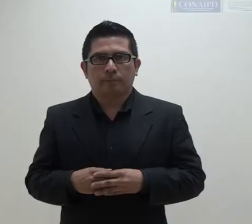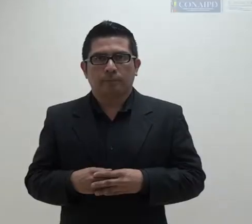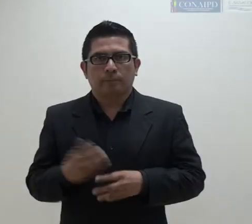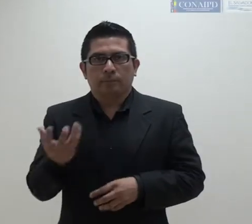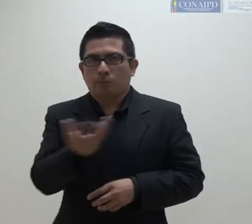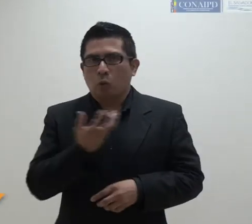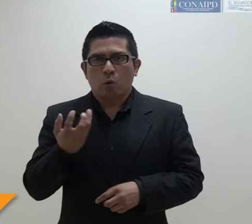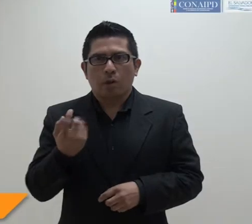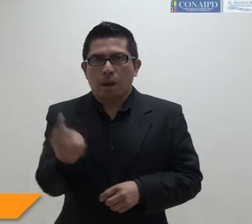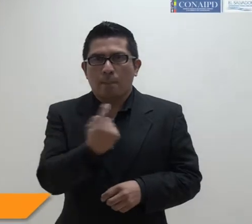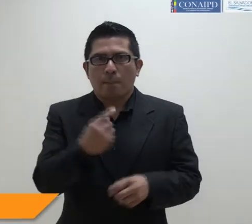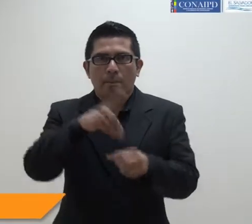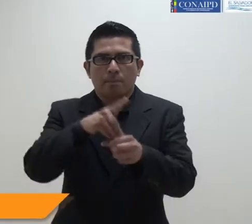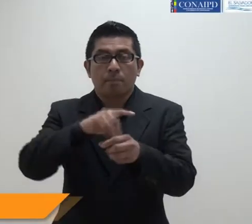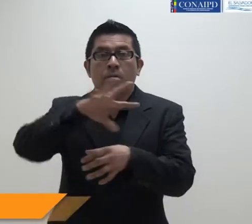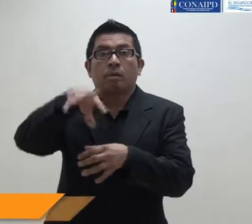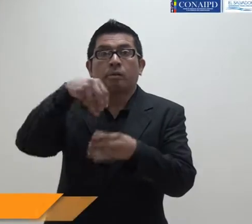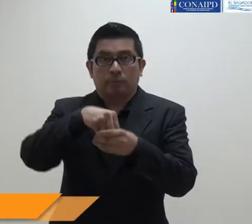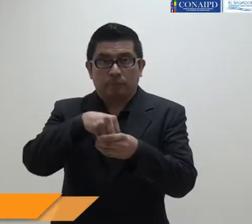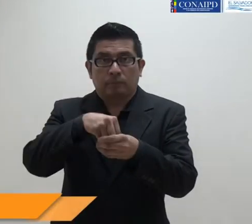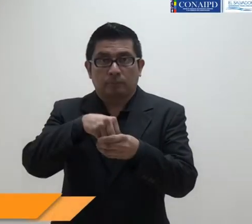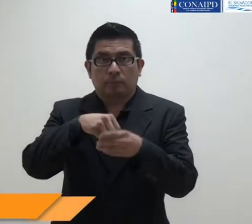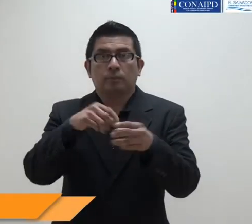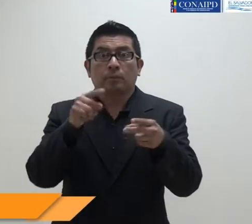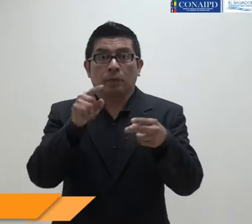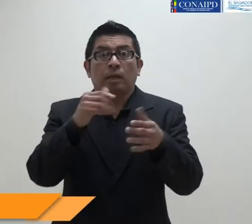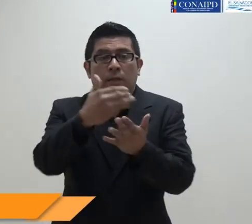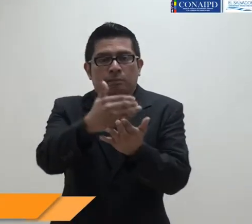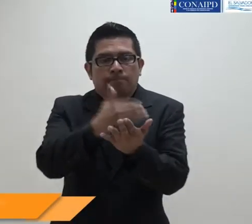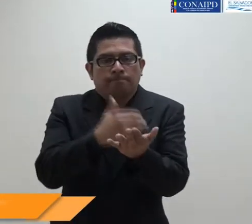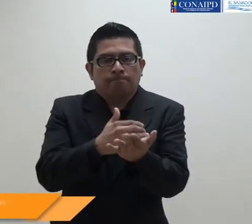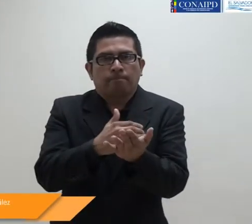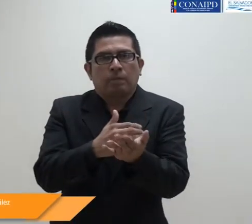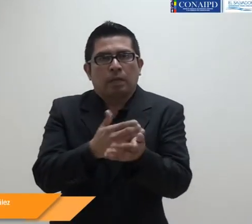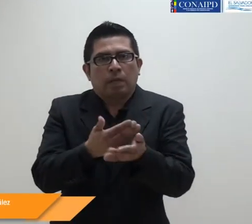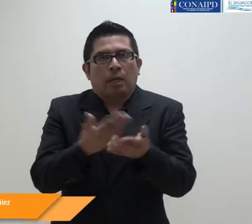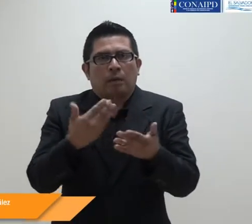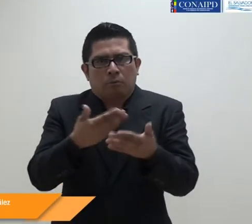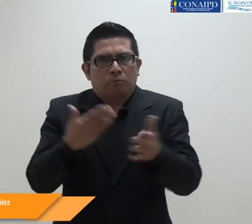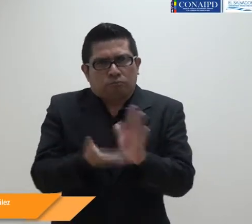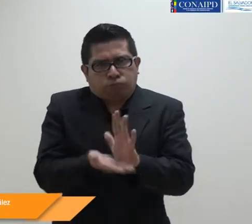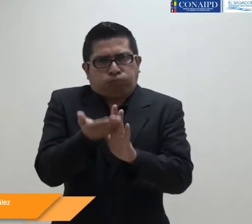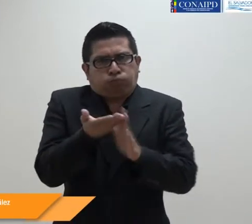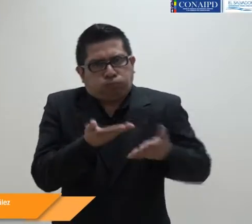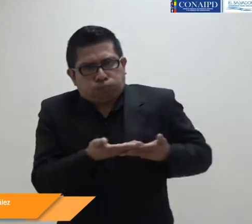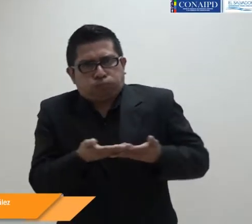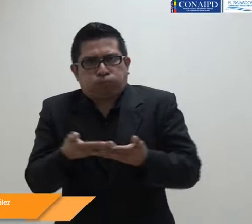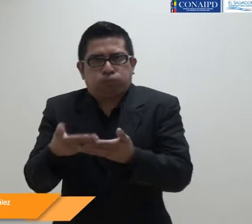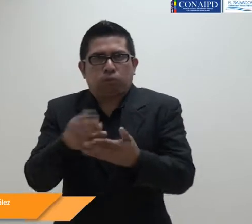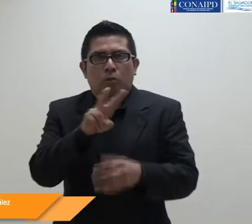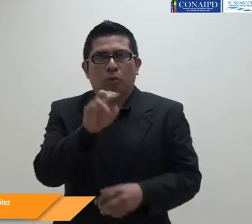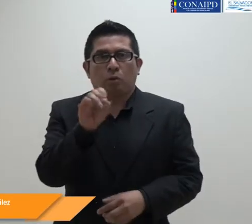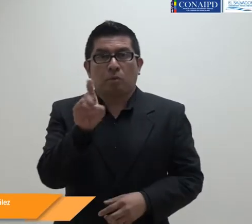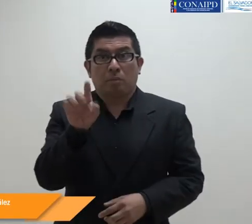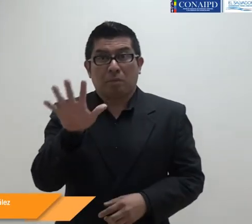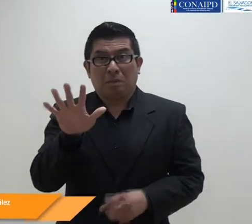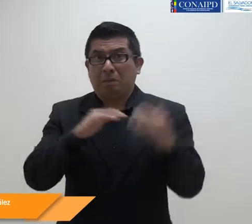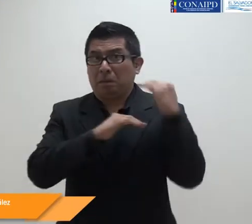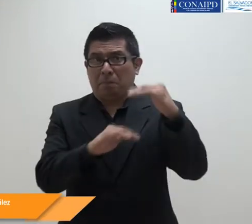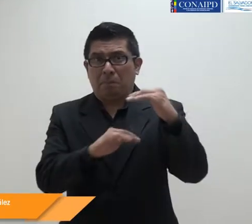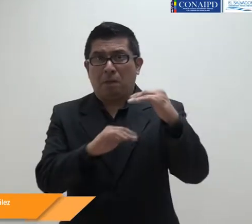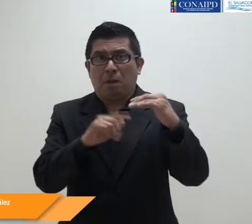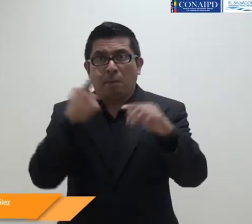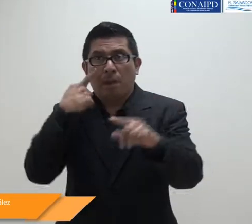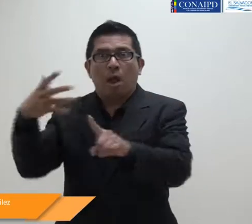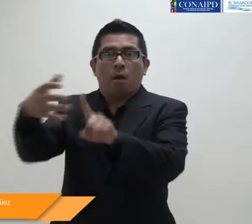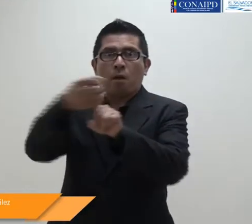La inclusión de las personas con discapacidad y la Agenda de Desarrollo Sostenible. El año 2015 es el plazo límite para alcanzar los